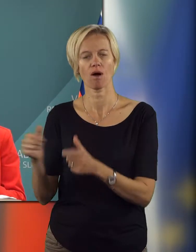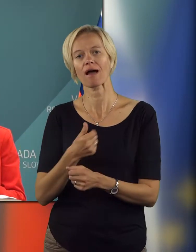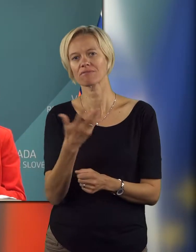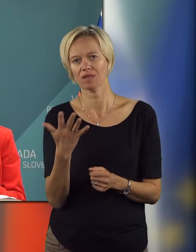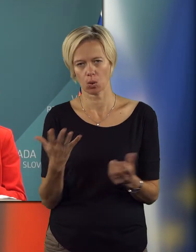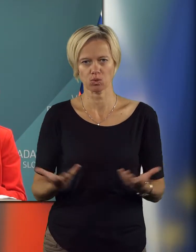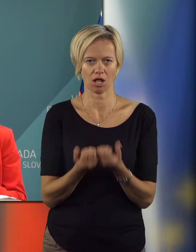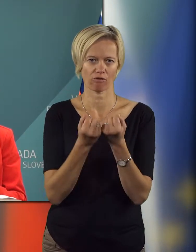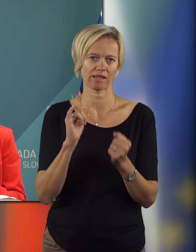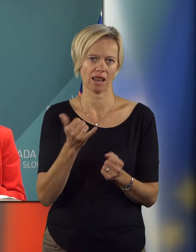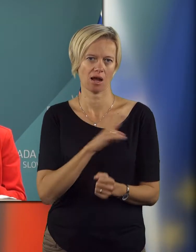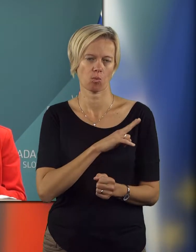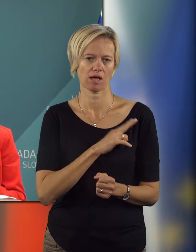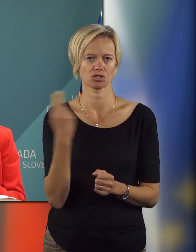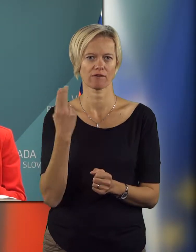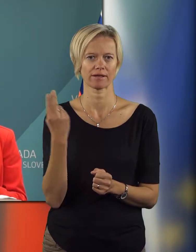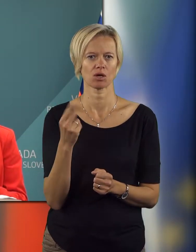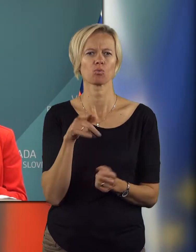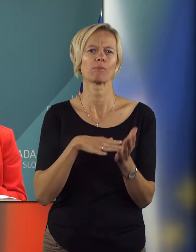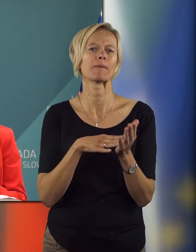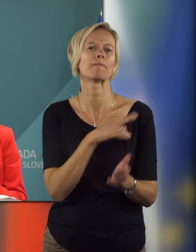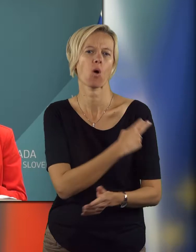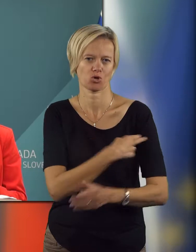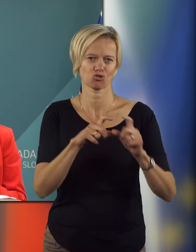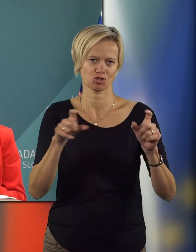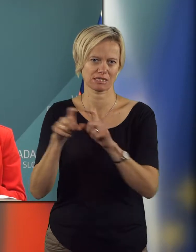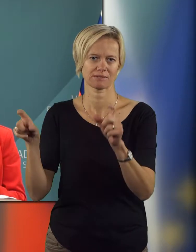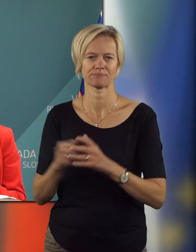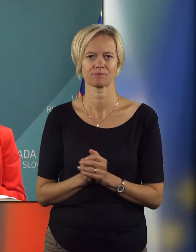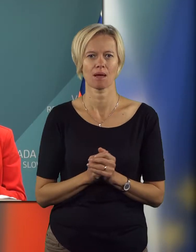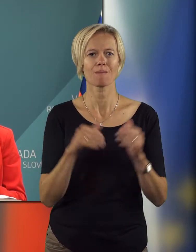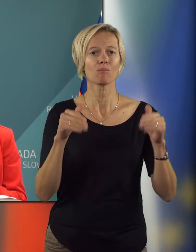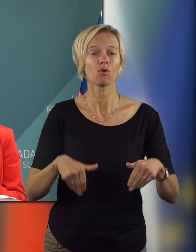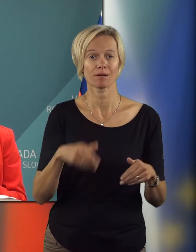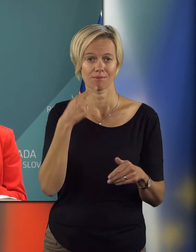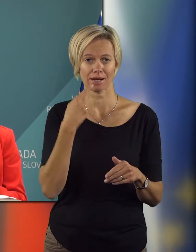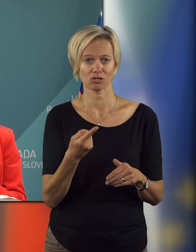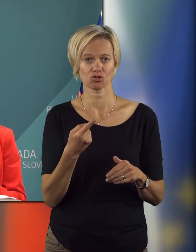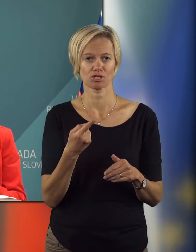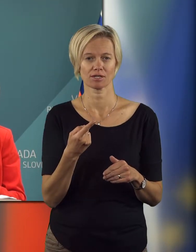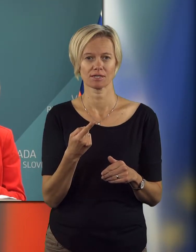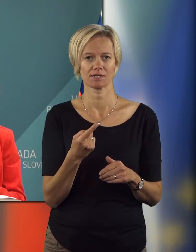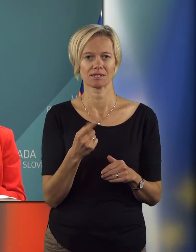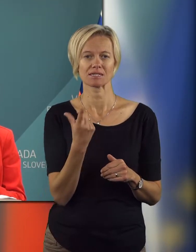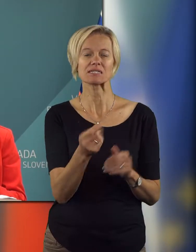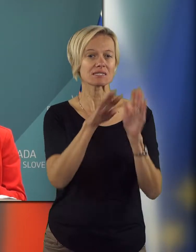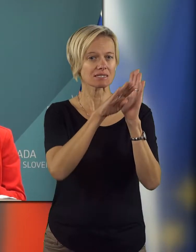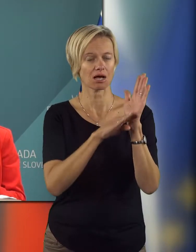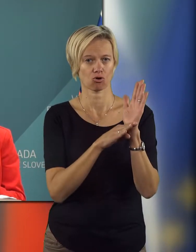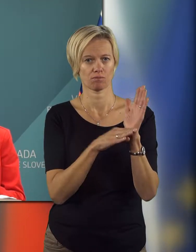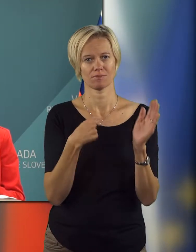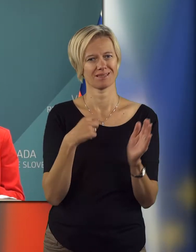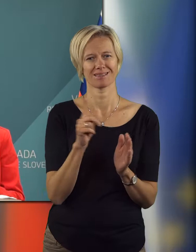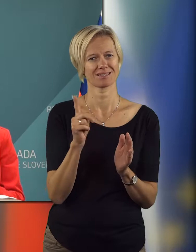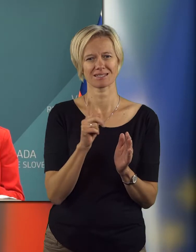Republika Slovenija, torej bolnišnic. Moram reči, da z zakonom